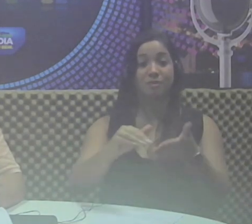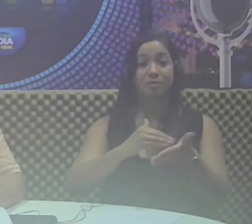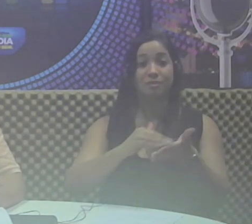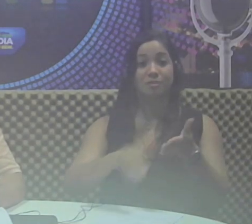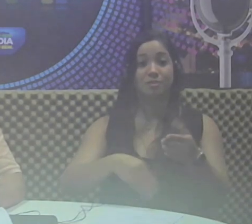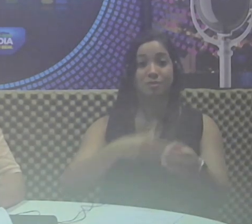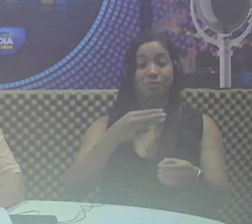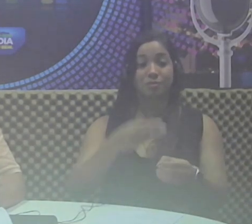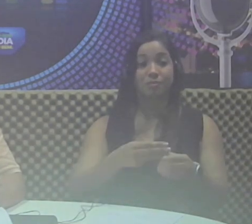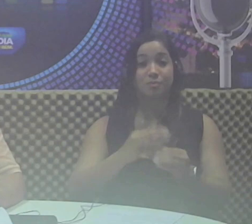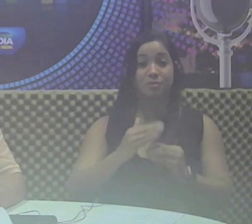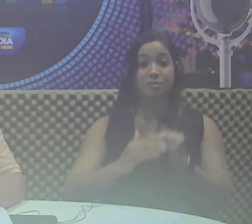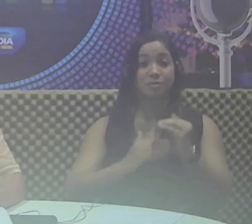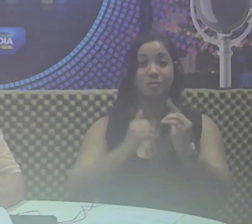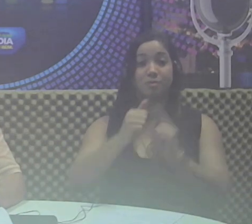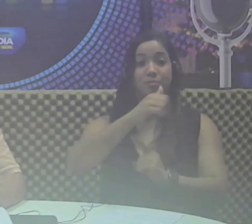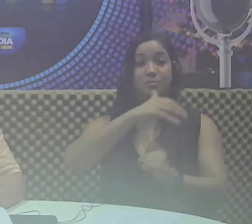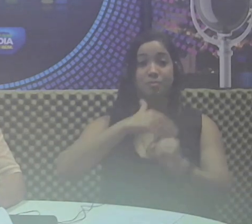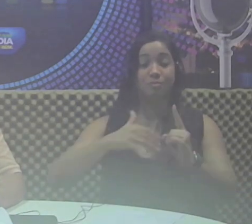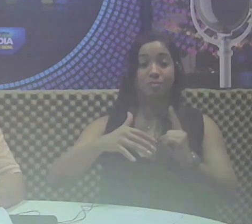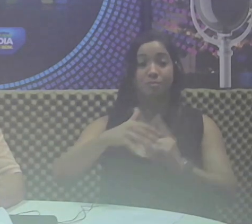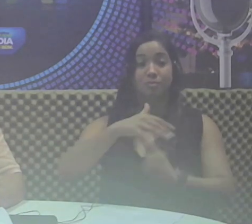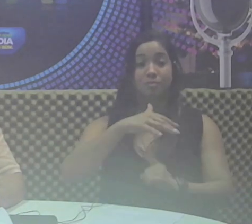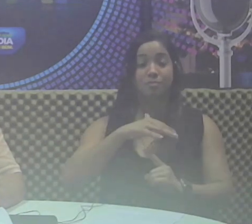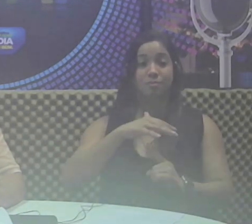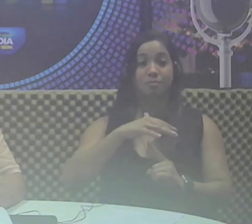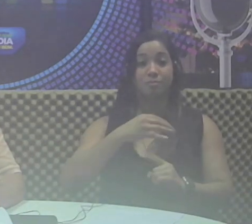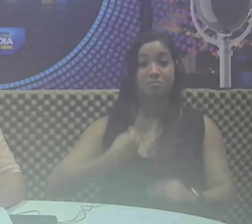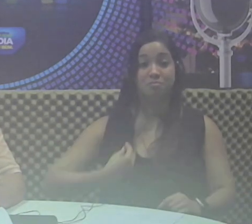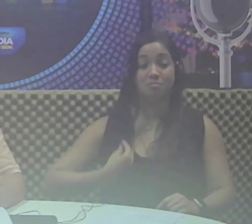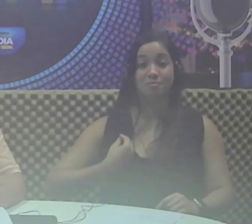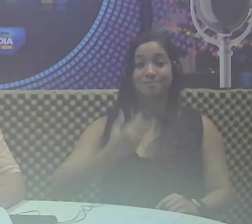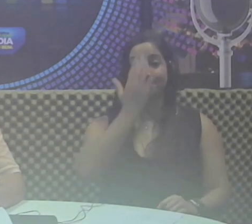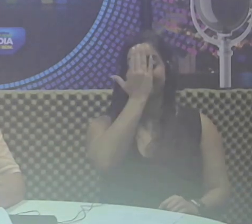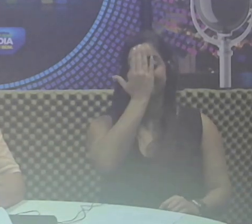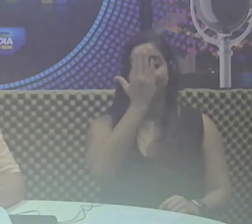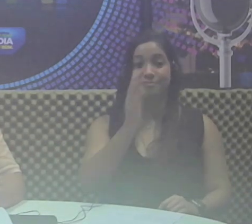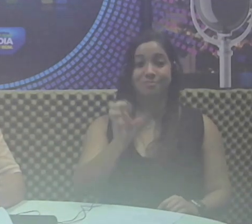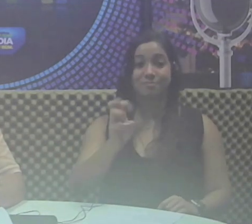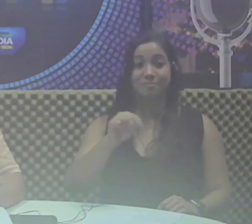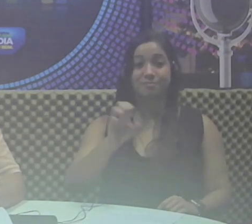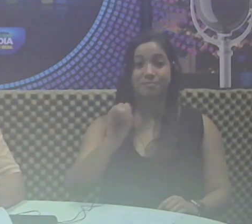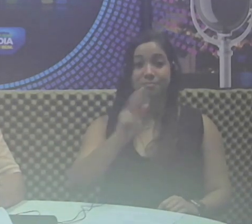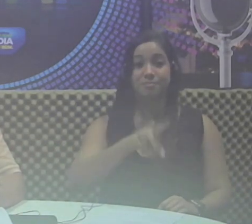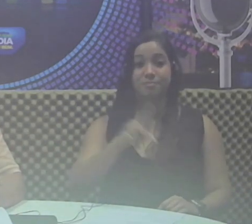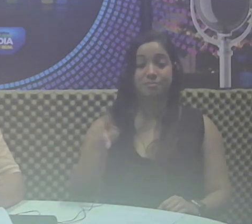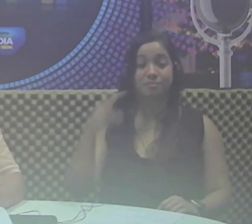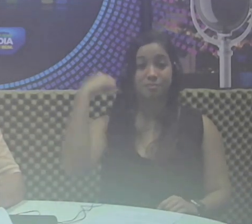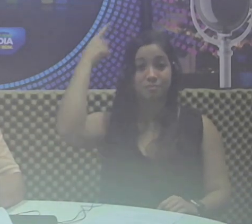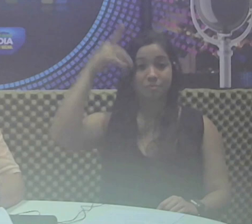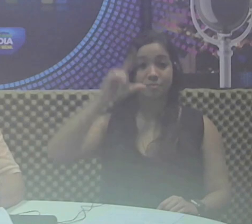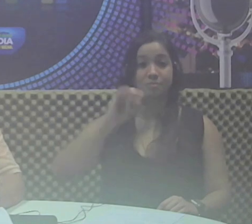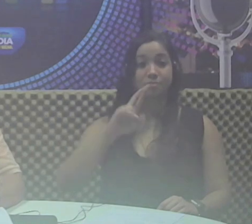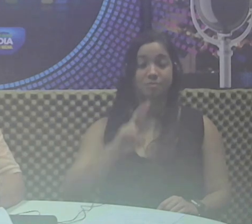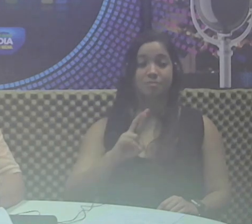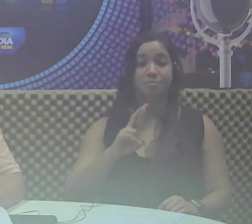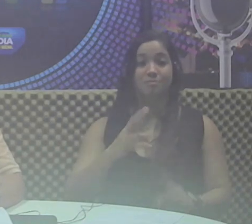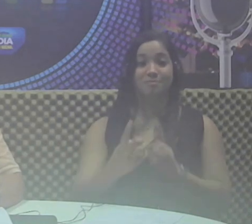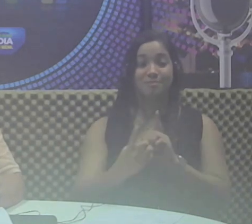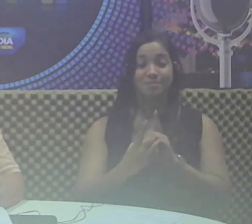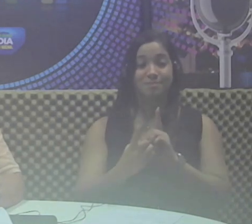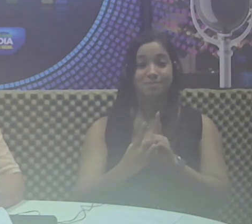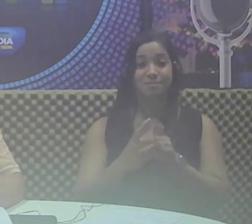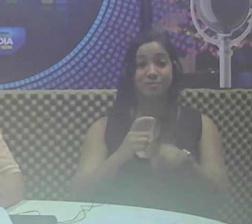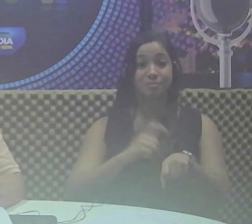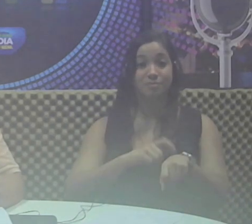Municipal de Desenvolvimento Social estará em frente à EMEI Professor Sancler Neto. O atendimento vai